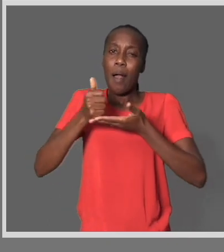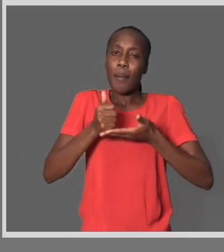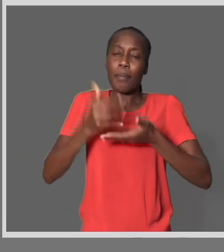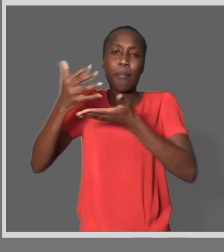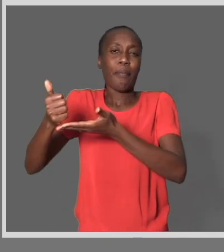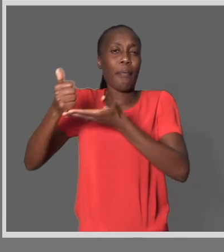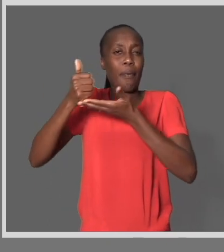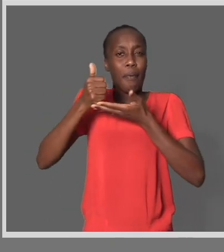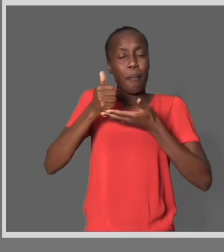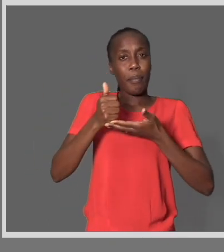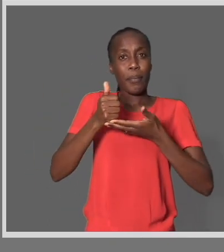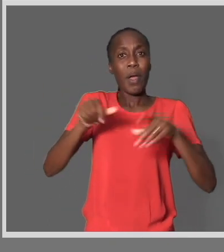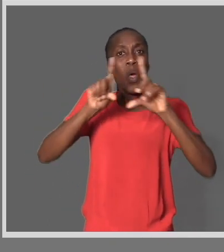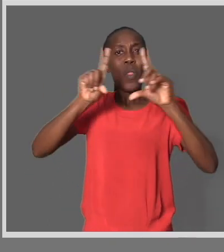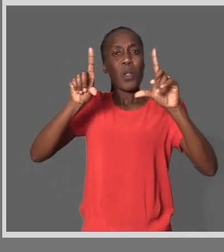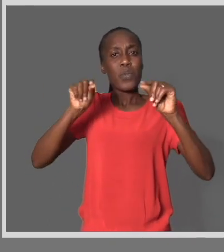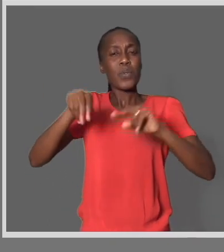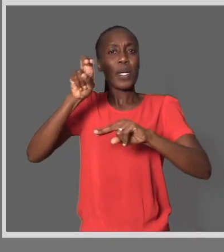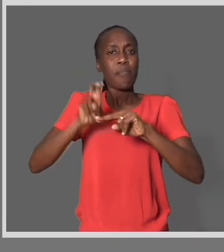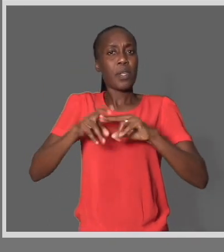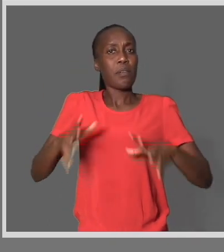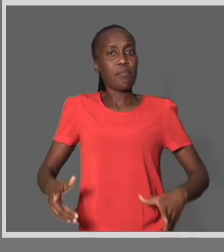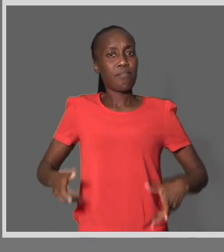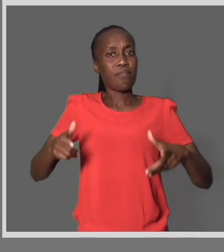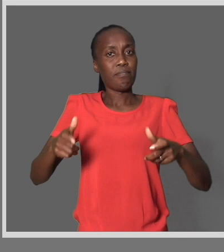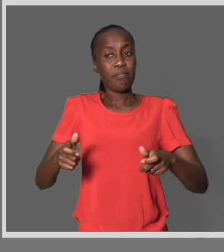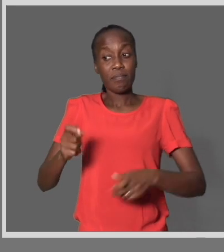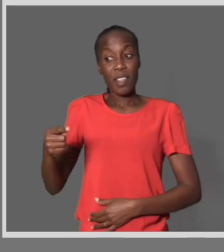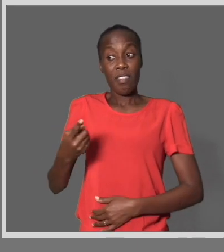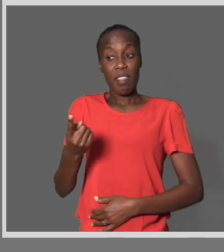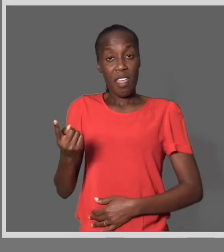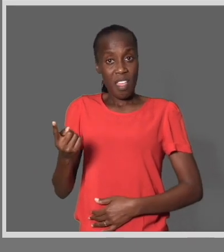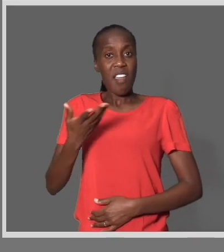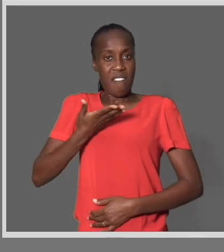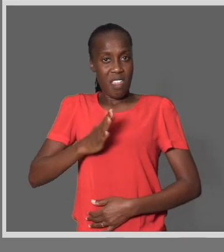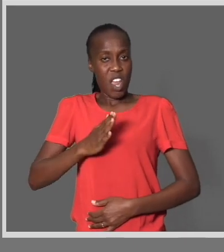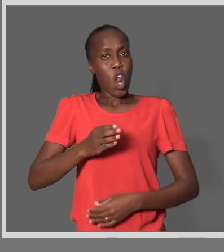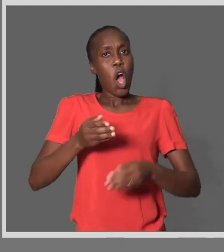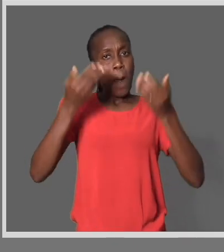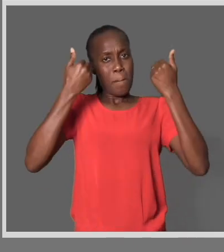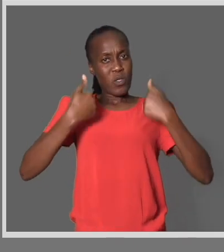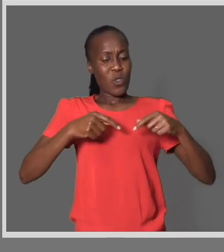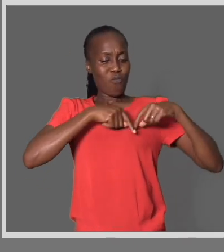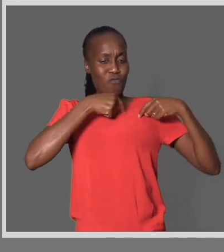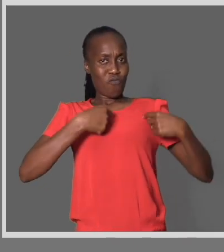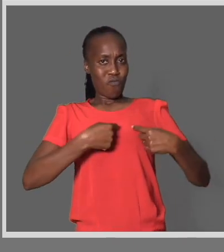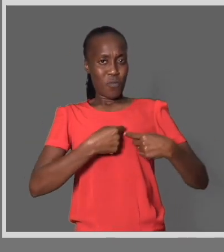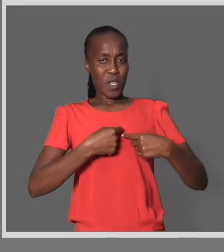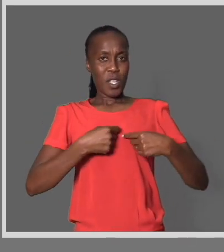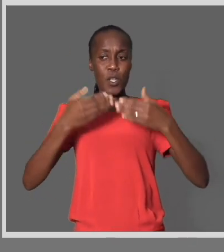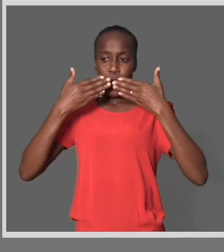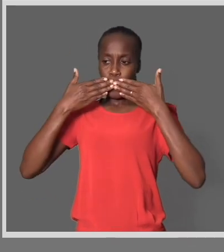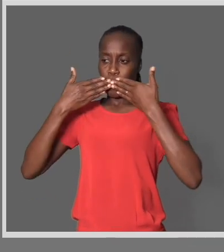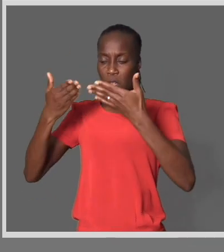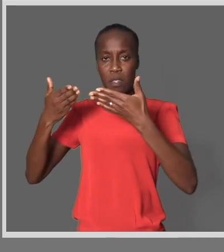que precisam de uma ajuda técnica, uma cadeira de roda, pessoas de coração sincero, eles se aproximam e oferecem a cadeira de